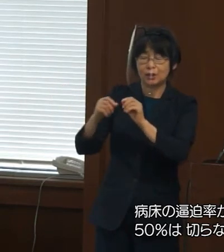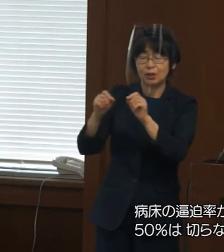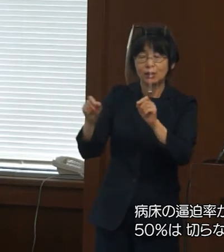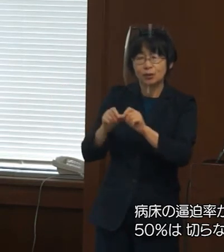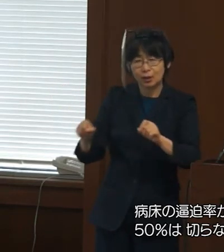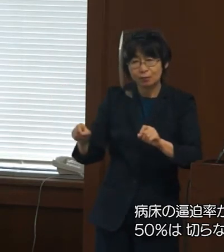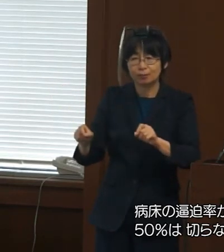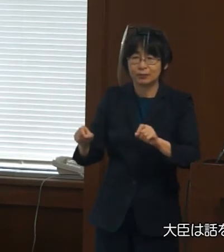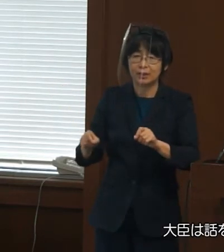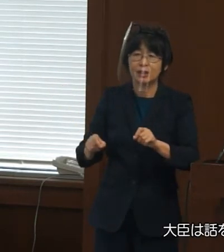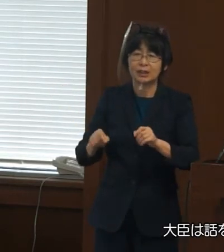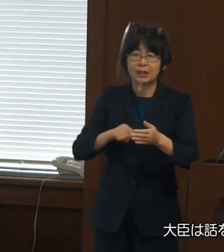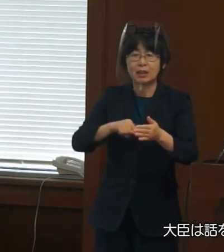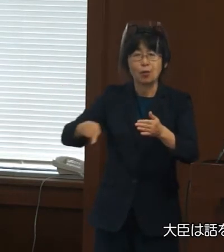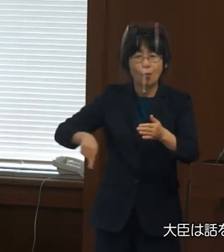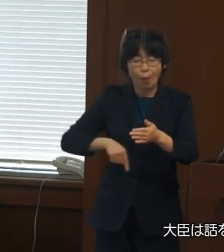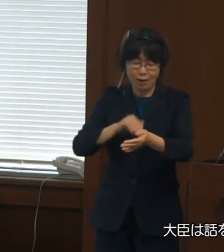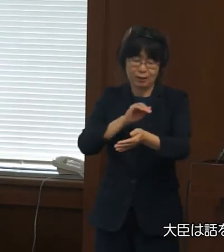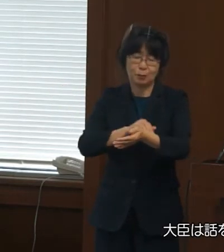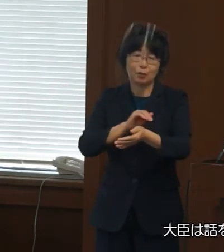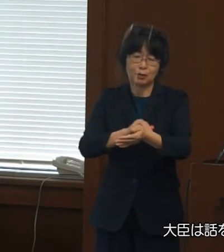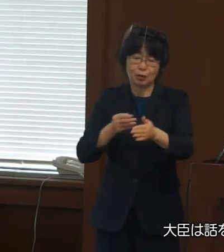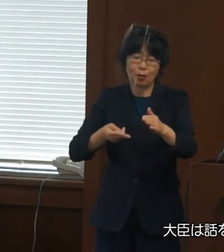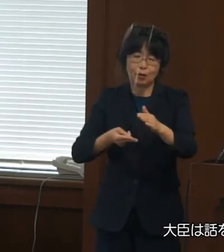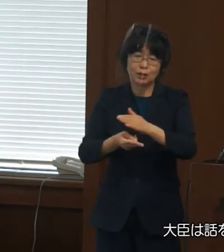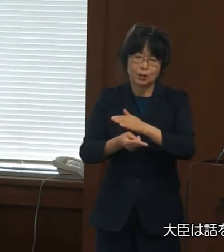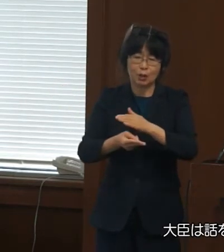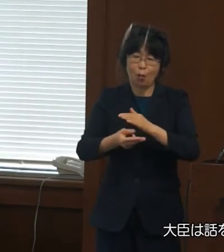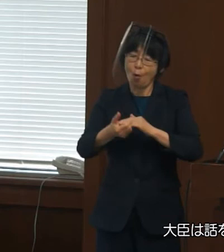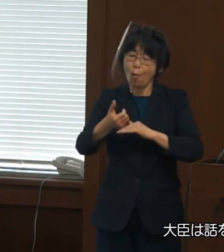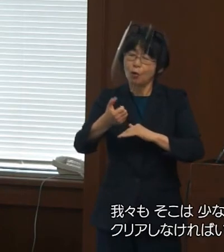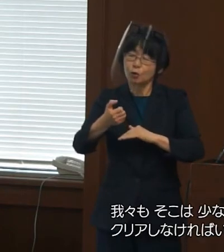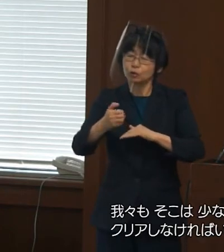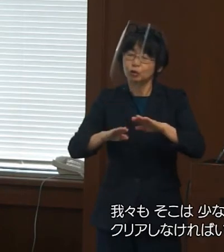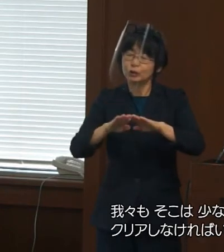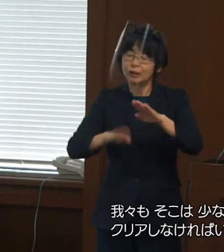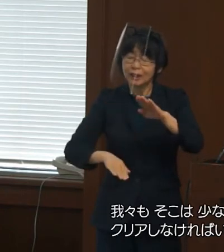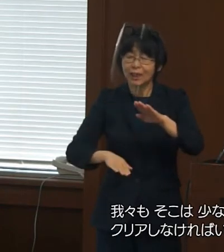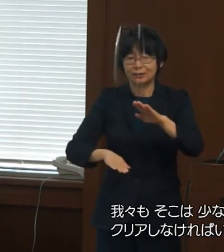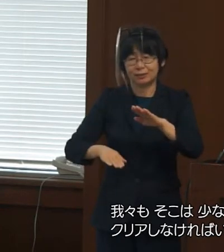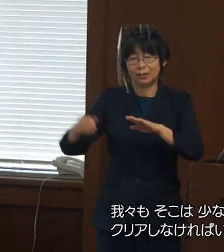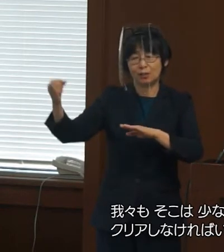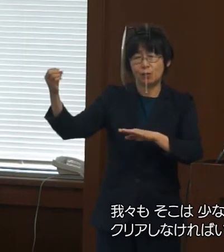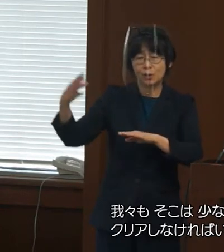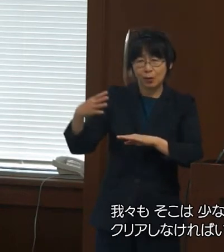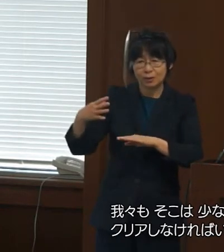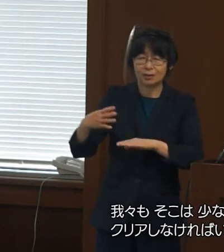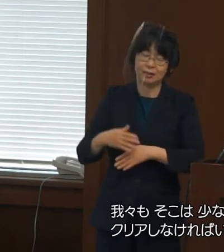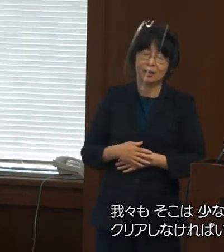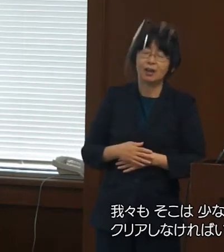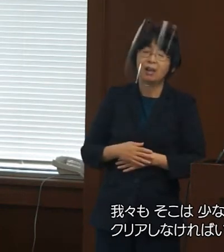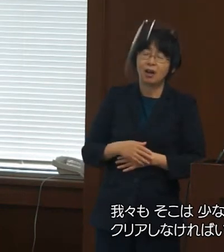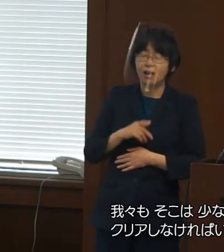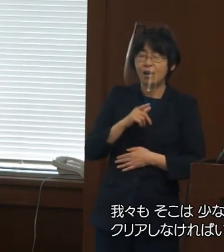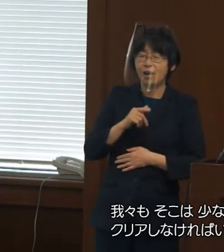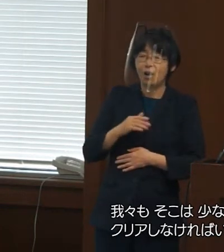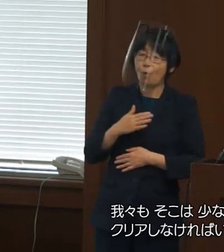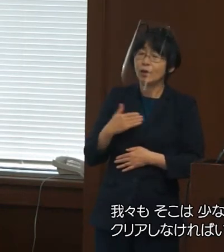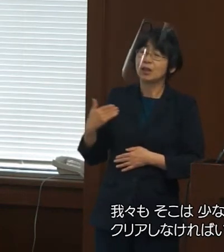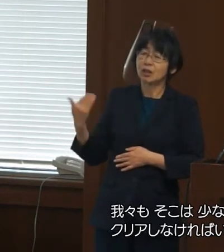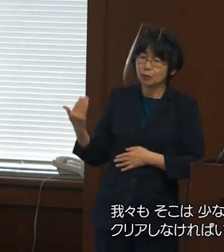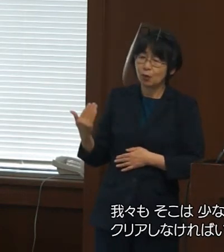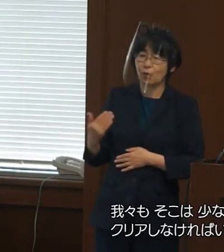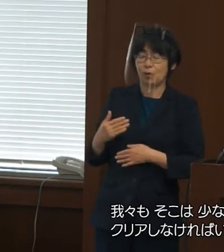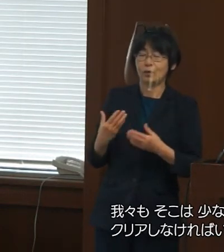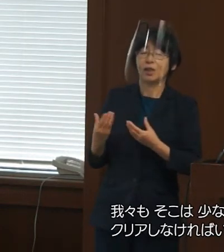厳しいよねって、大臣は言って話をしてました。で我々もですね、まあ、そこは少なくとも最低クリアし